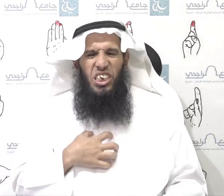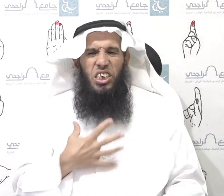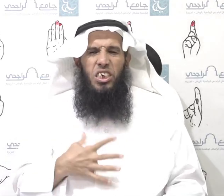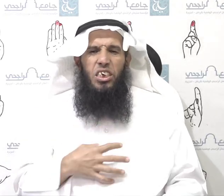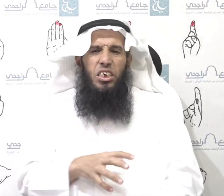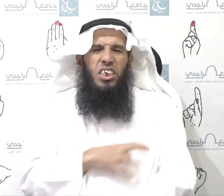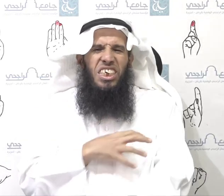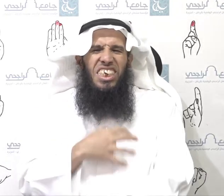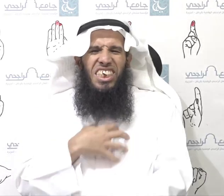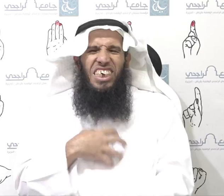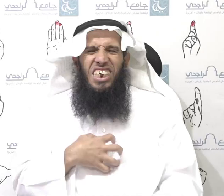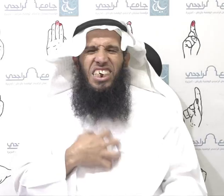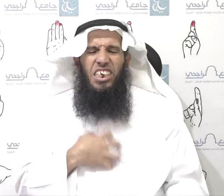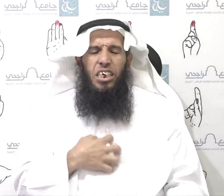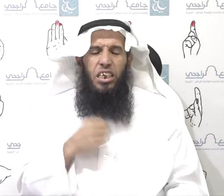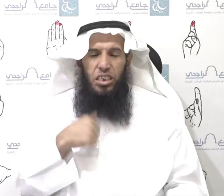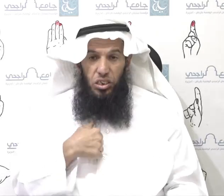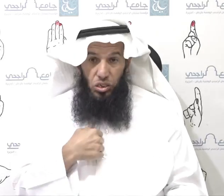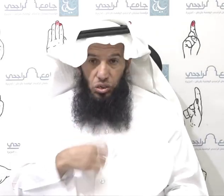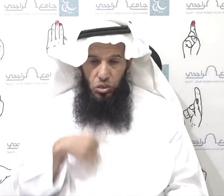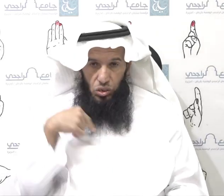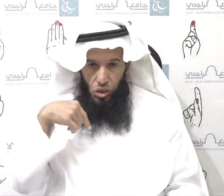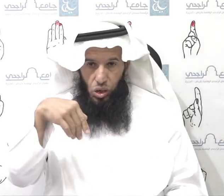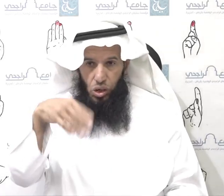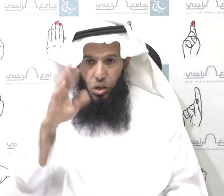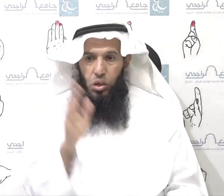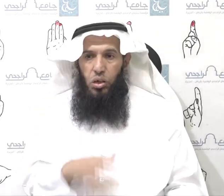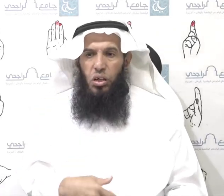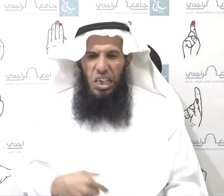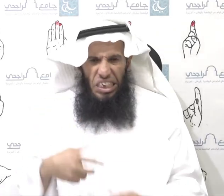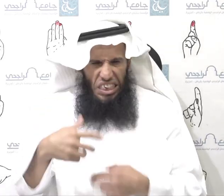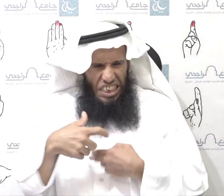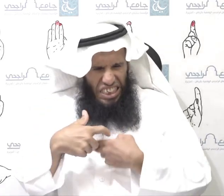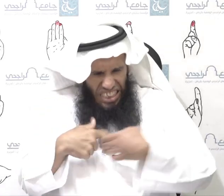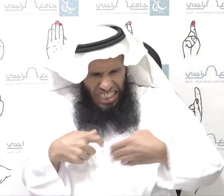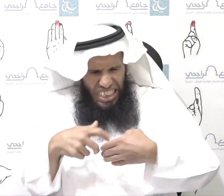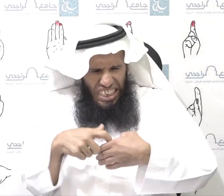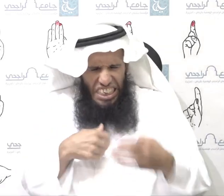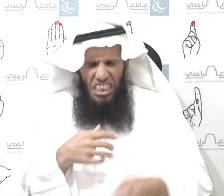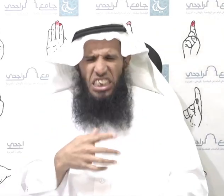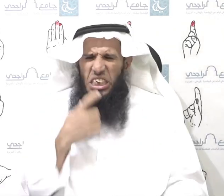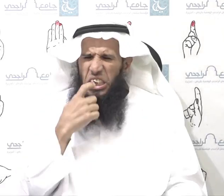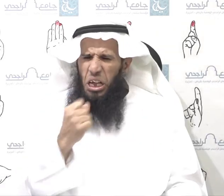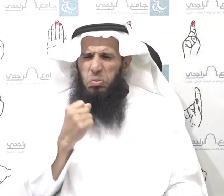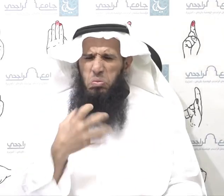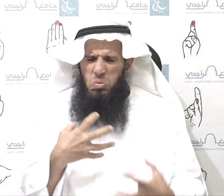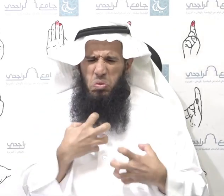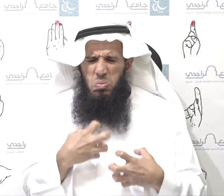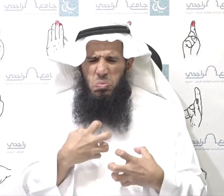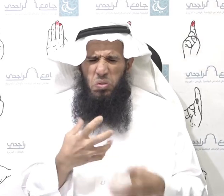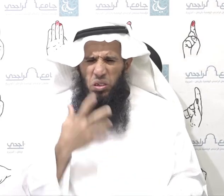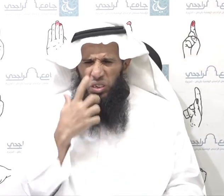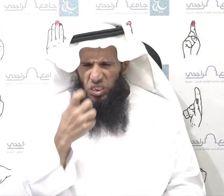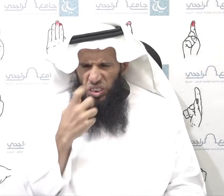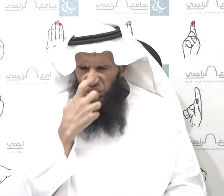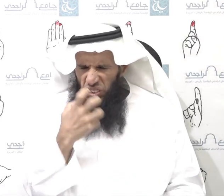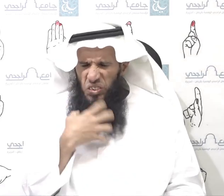وأحاسيسه التي طالما جرحت، ومع آلامه وهمومه. أصبح الكبير اليوم